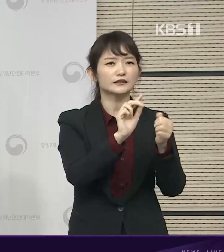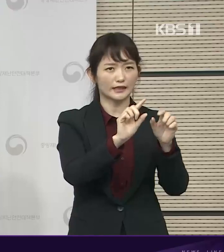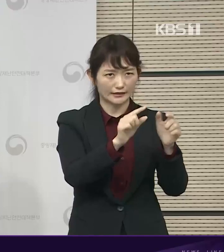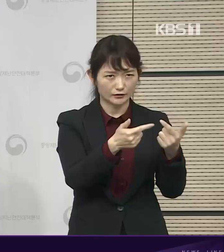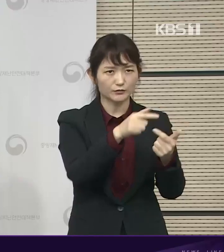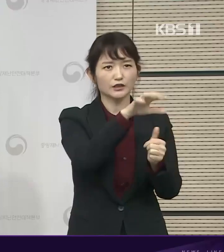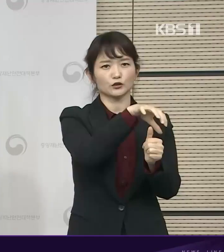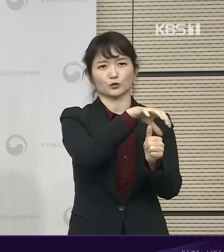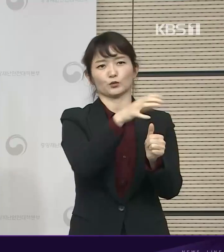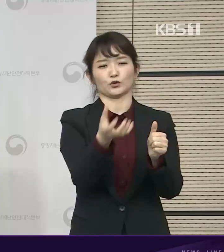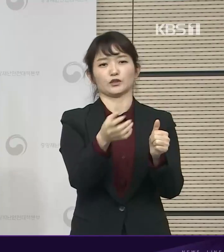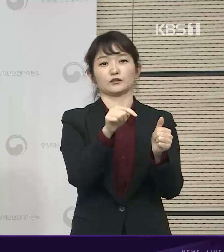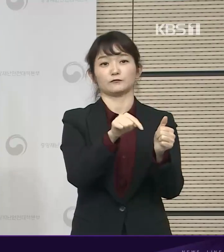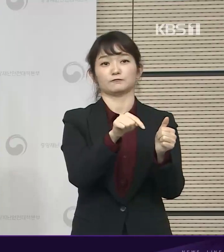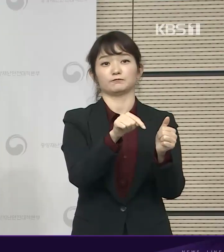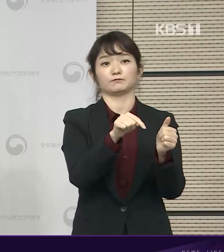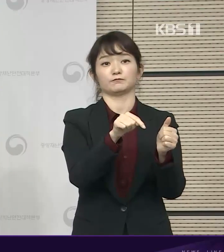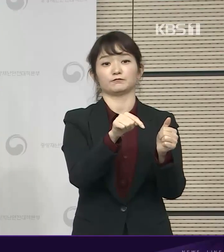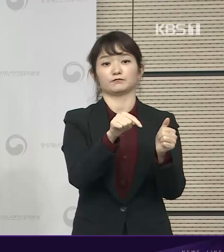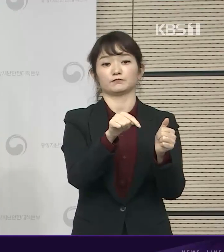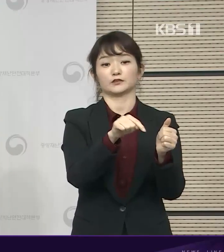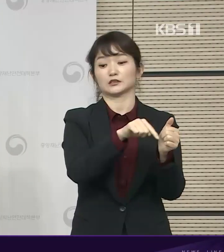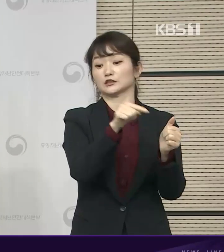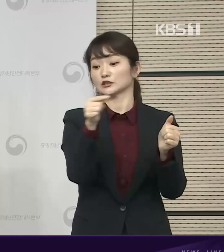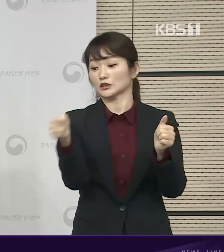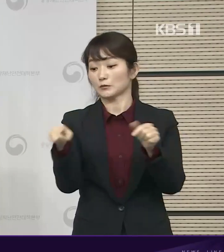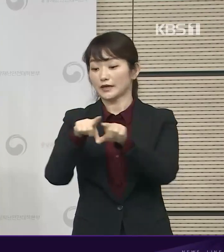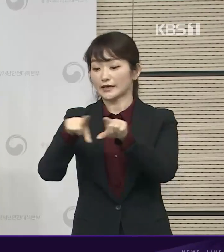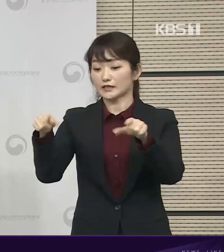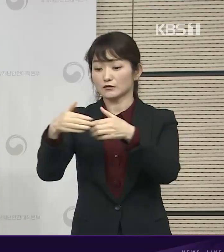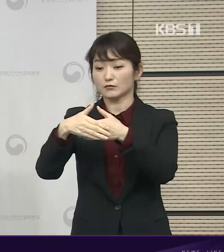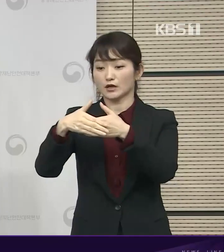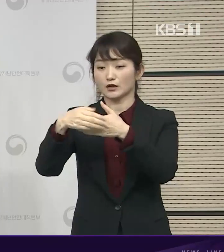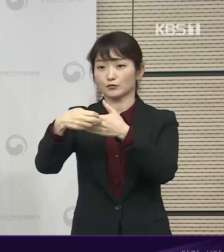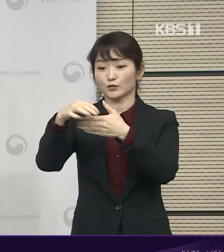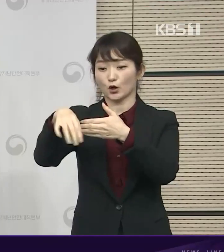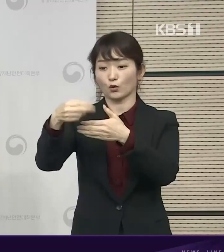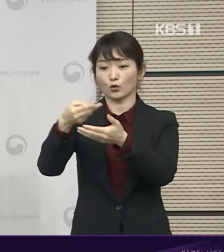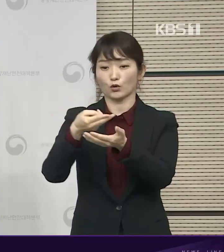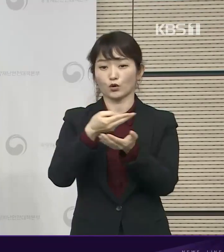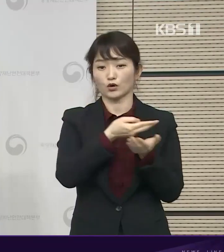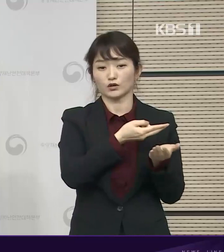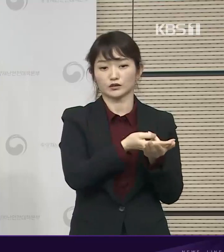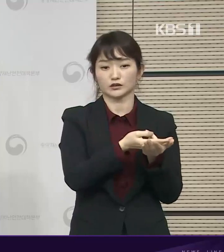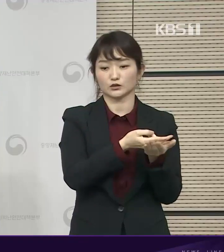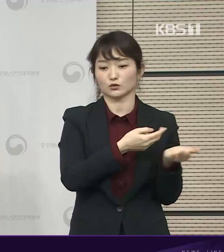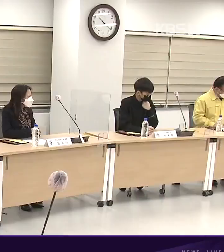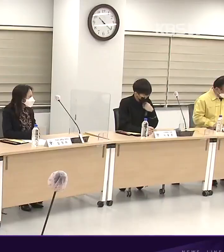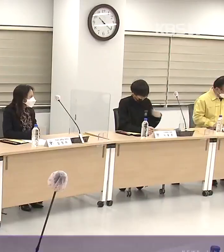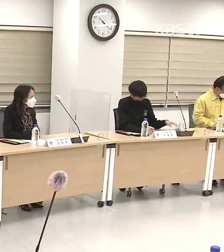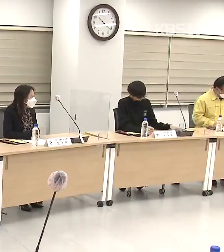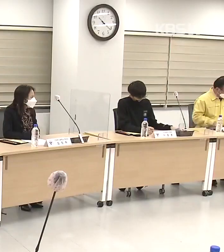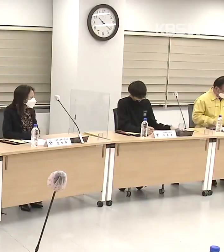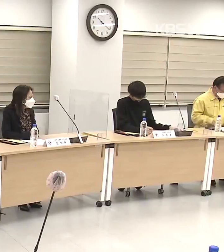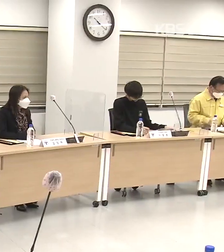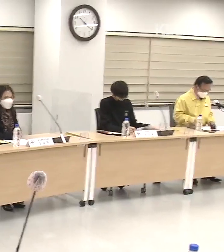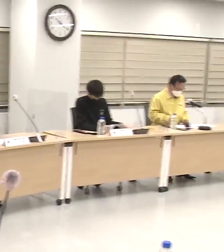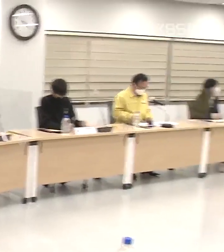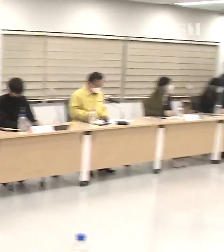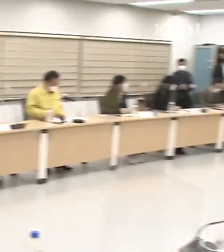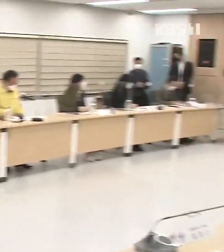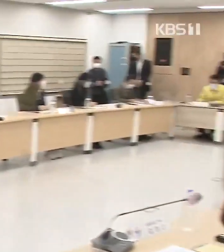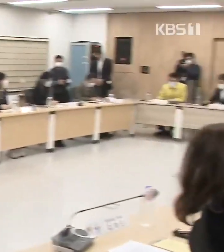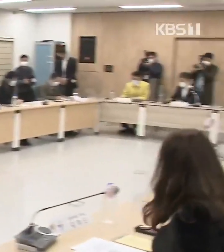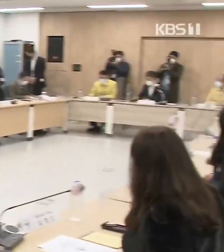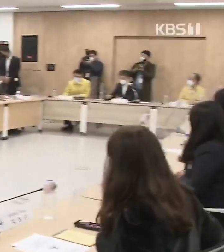하고 그 옆에 다른 일반실로 이동하라는 취지의 지침을 바꾸고 있는 중이고요. 정부는